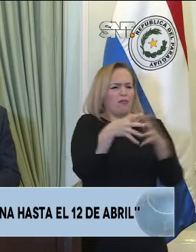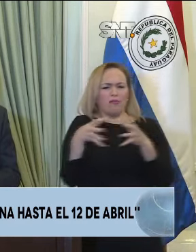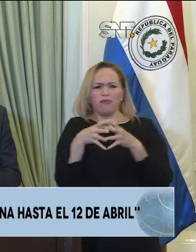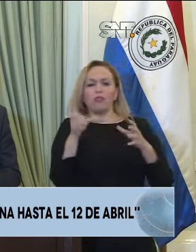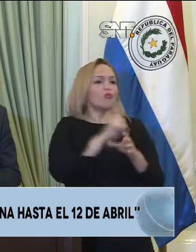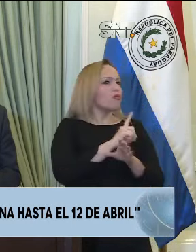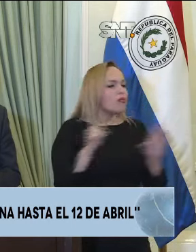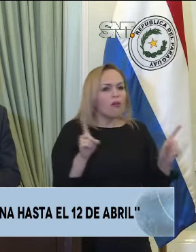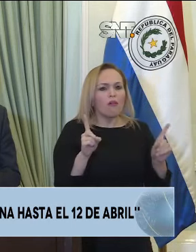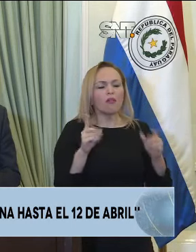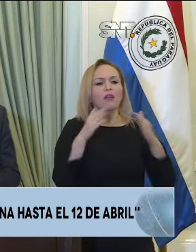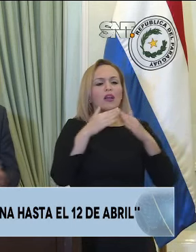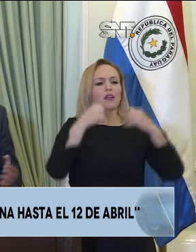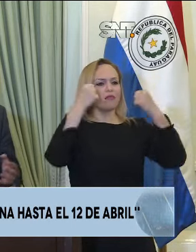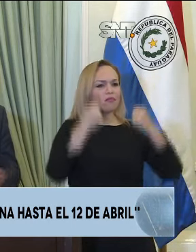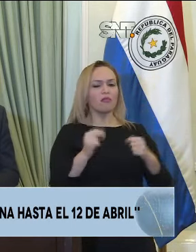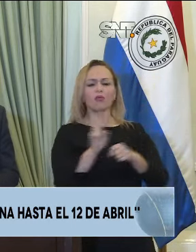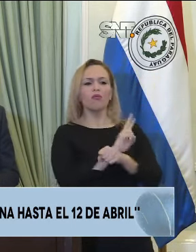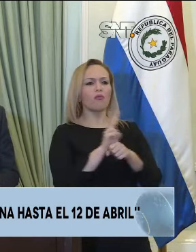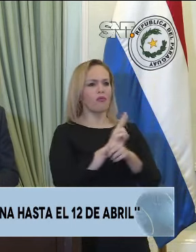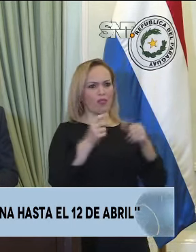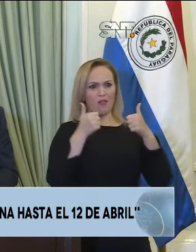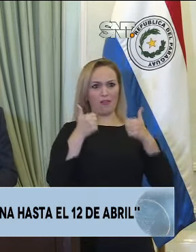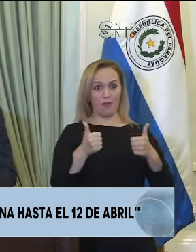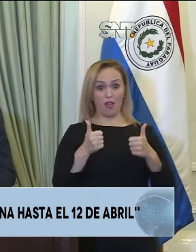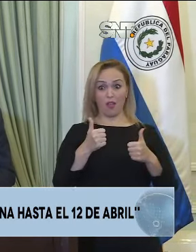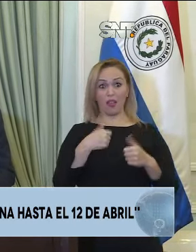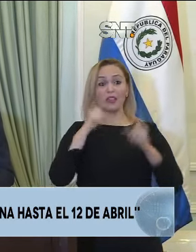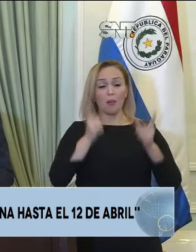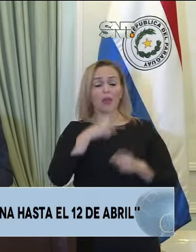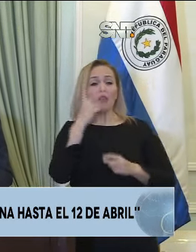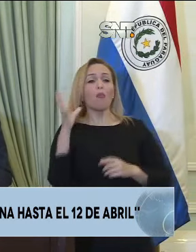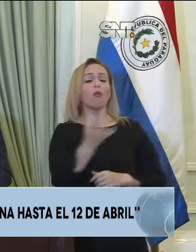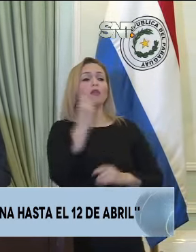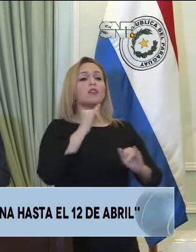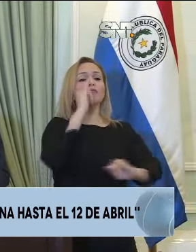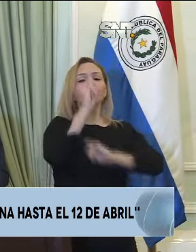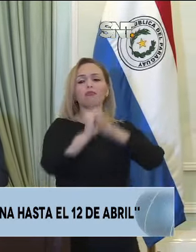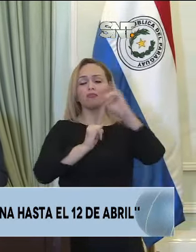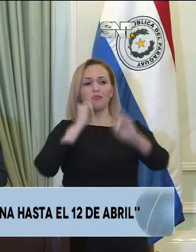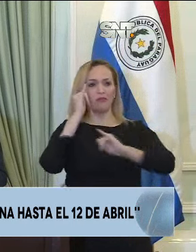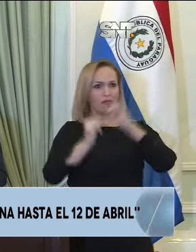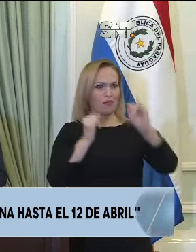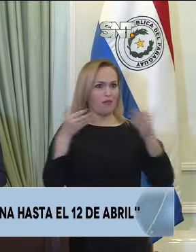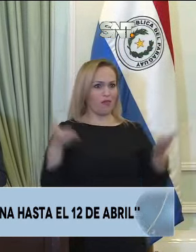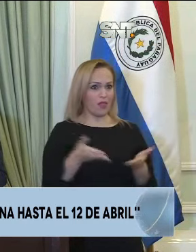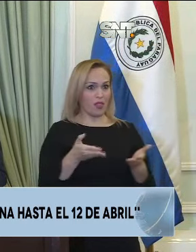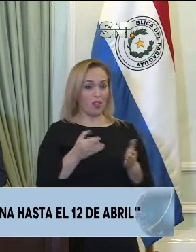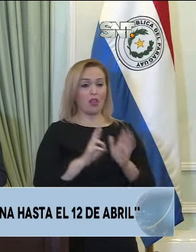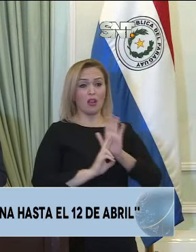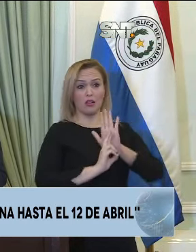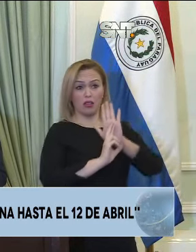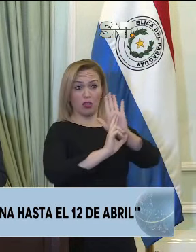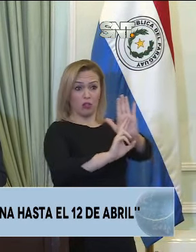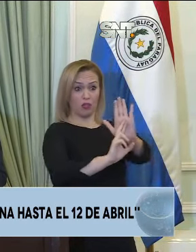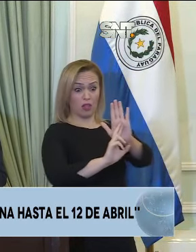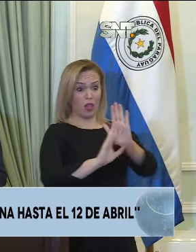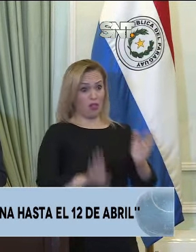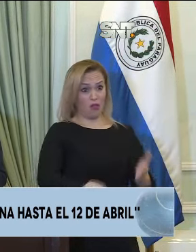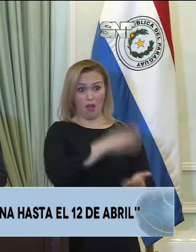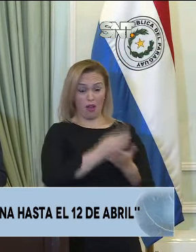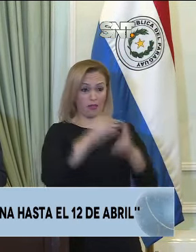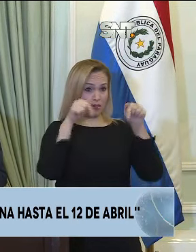implementando. Quiero aprovechar también este momento para poder transmitirles los resultados del día de la